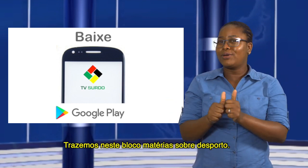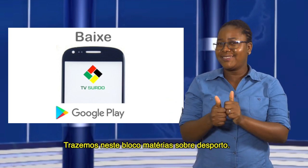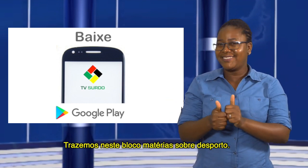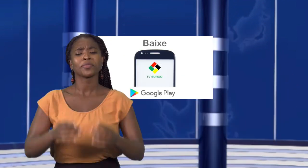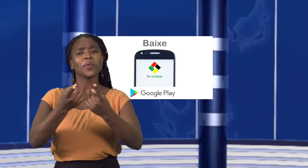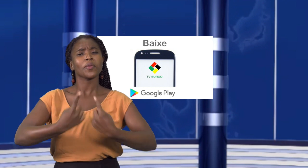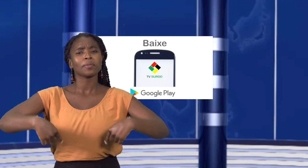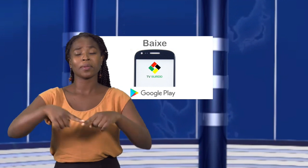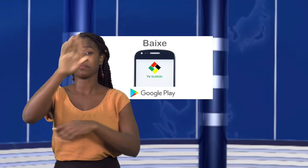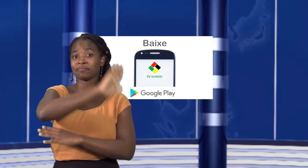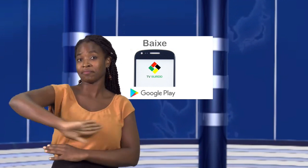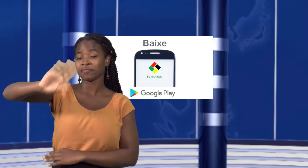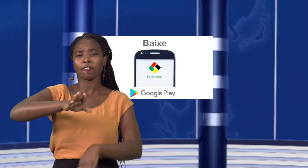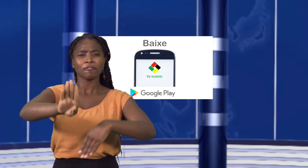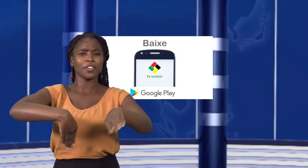sobre desporto.